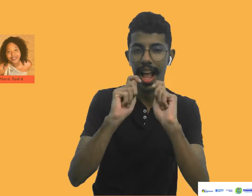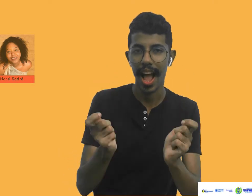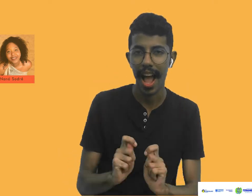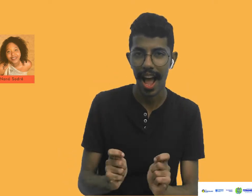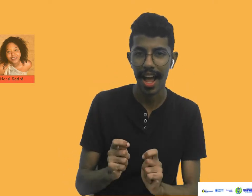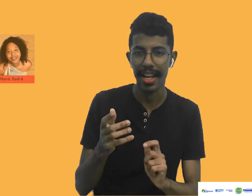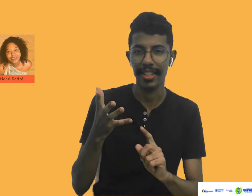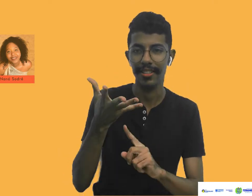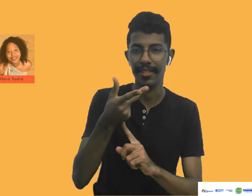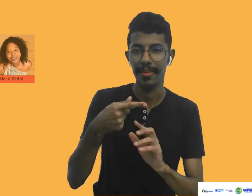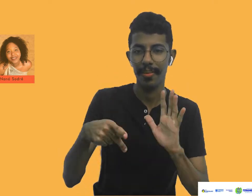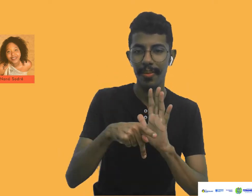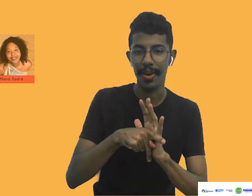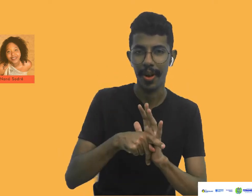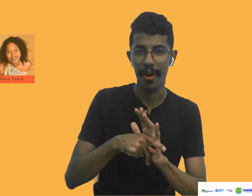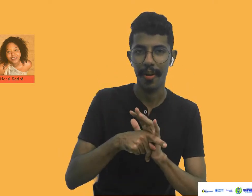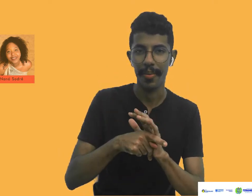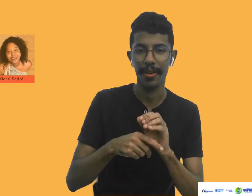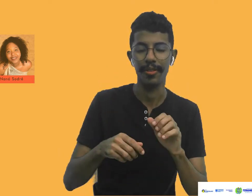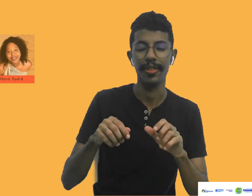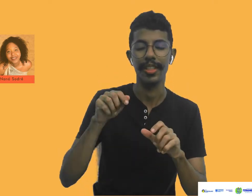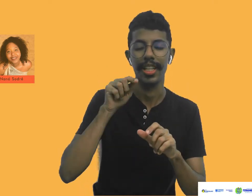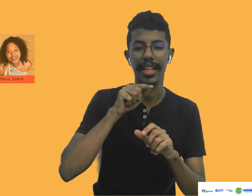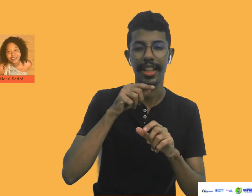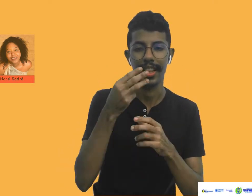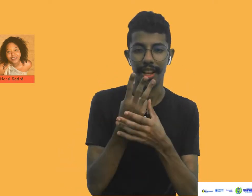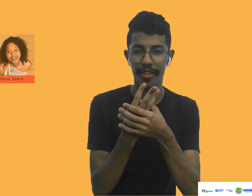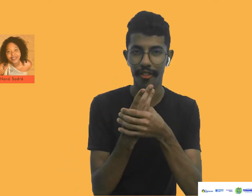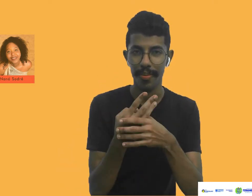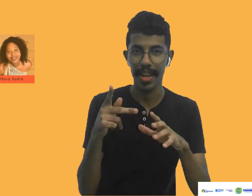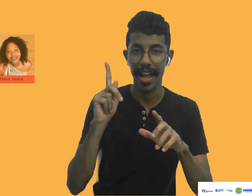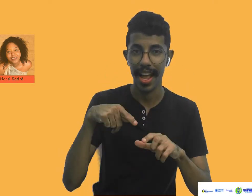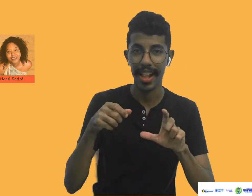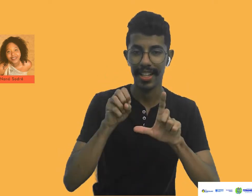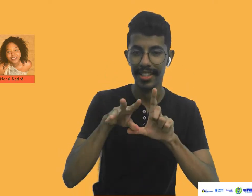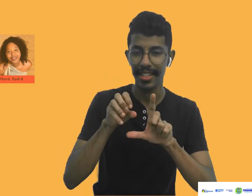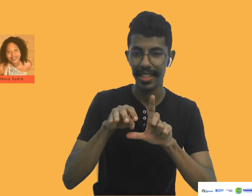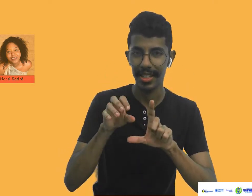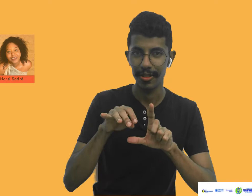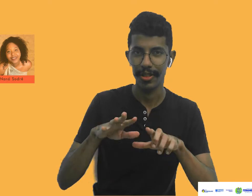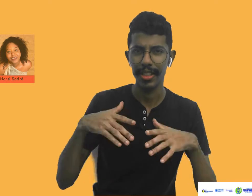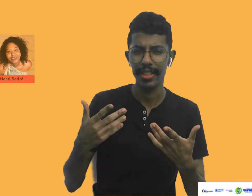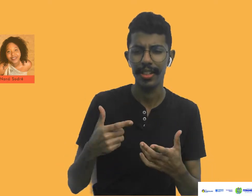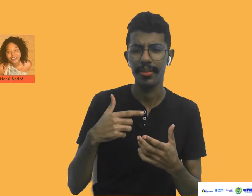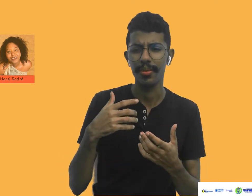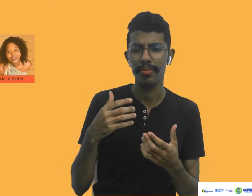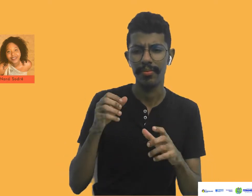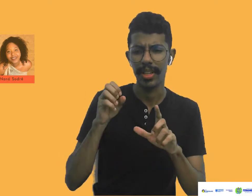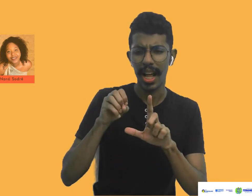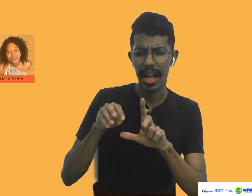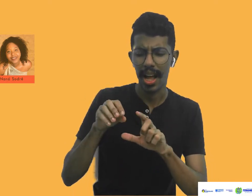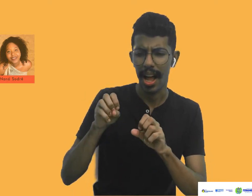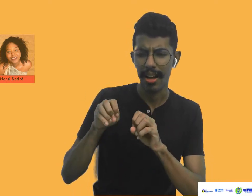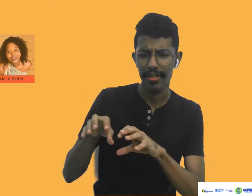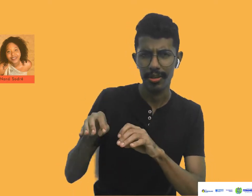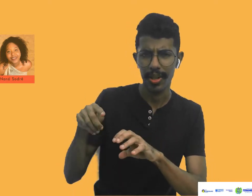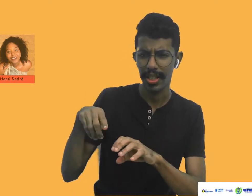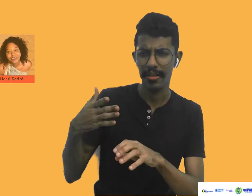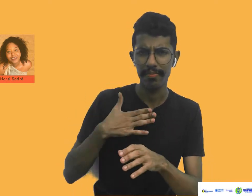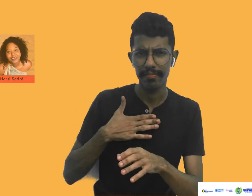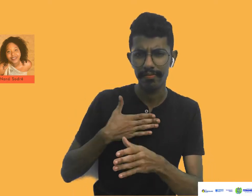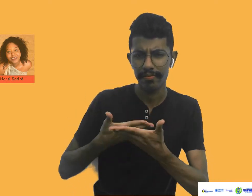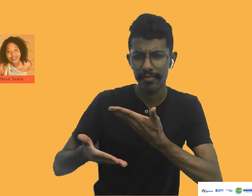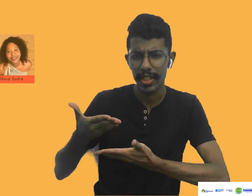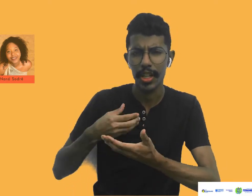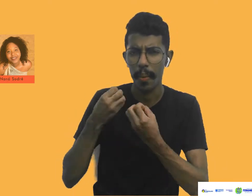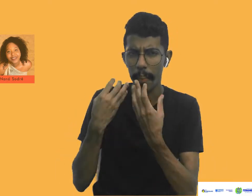licenciatura, né, e a minha relação com a educação é super tranquila, sempre foi muito tranquila.